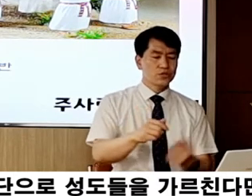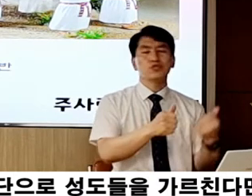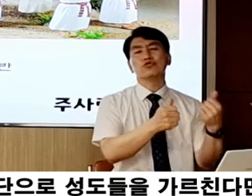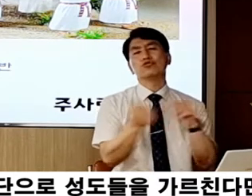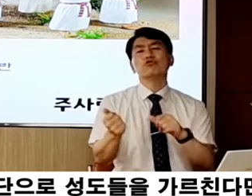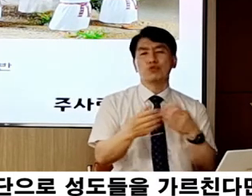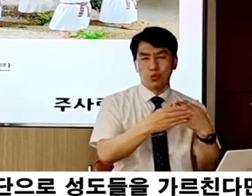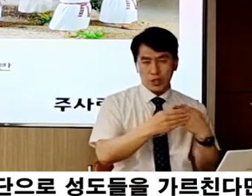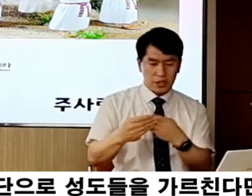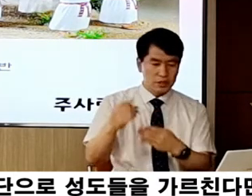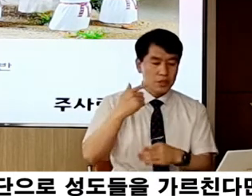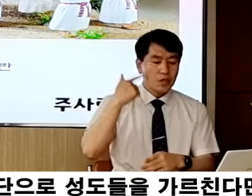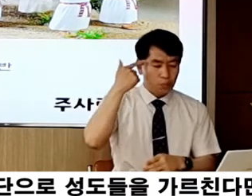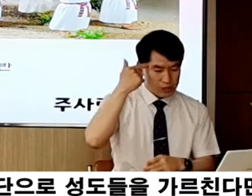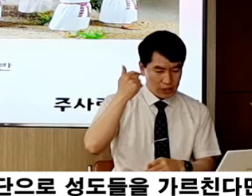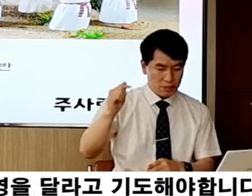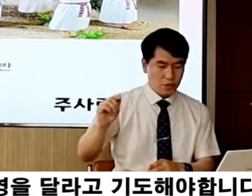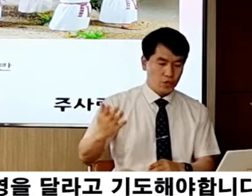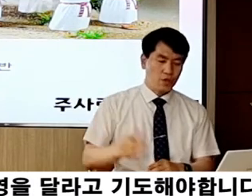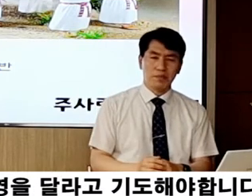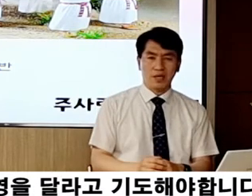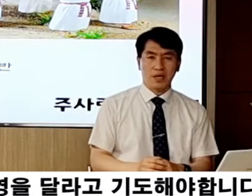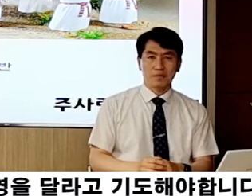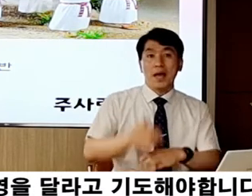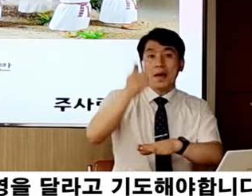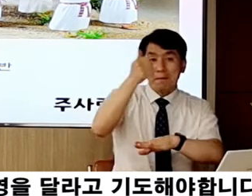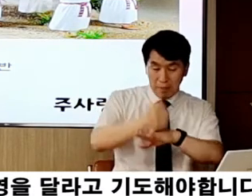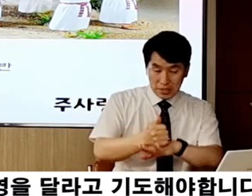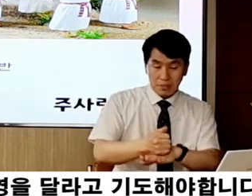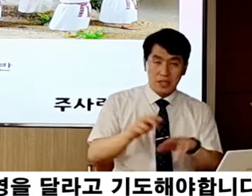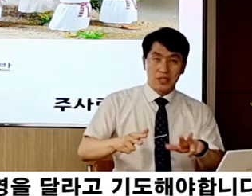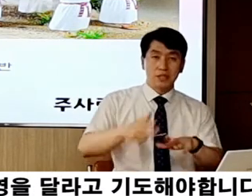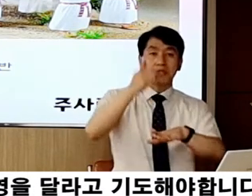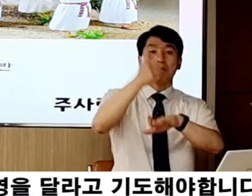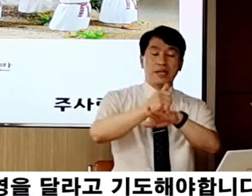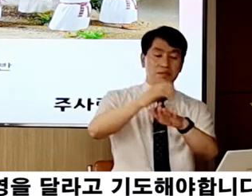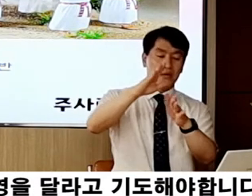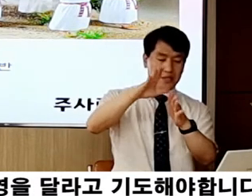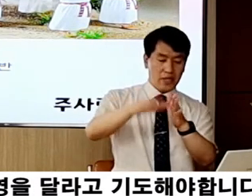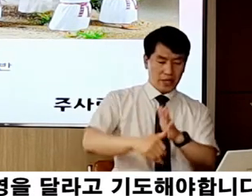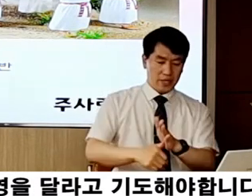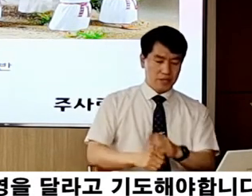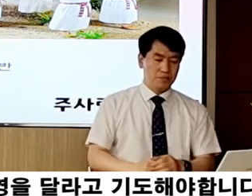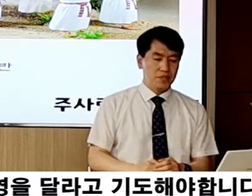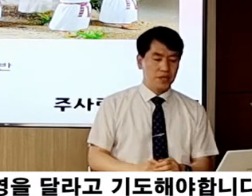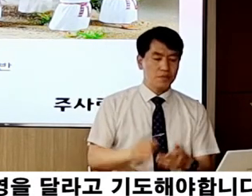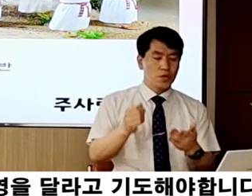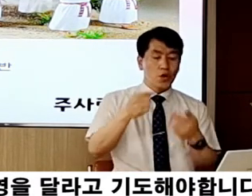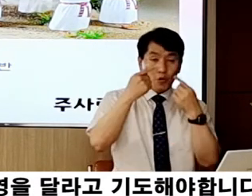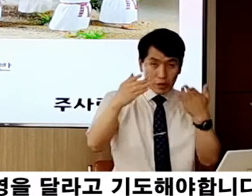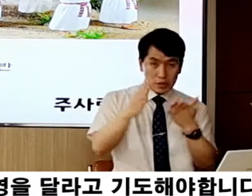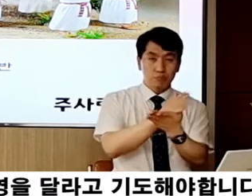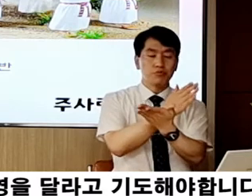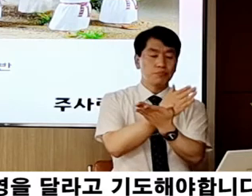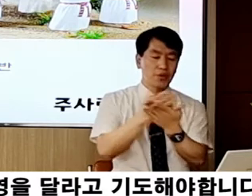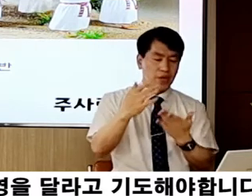그것은 죽음으로 이끄는 목사님이 됩니다. 지금은 마지막 때입니다.